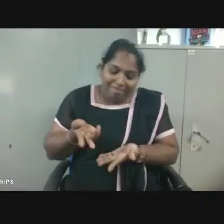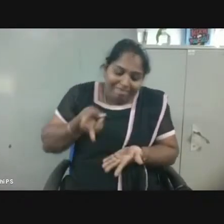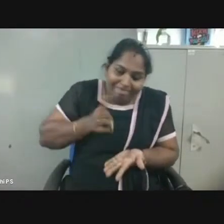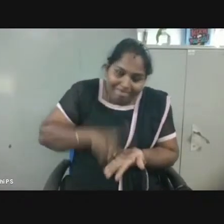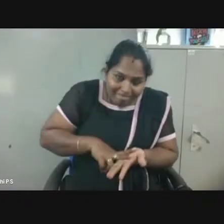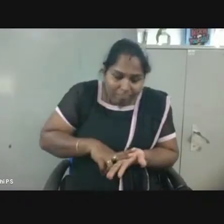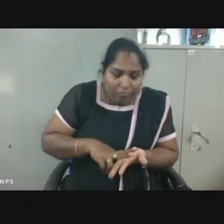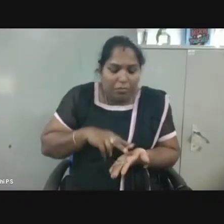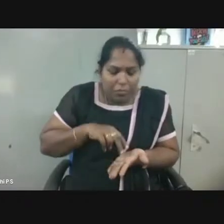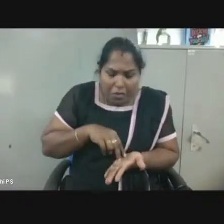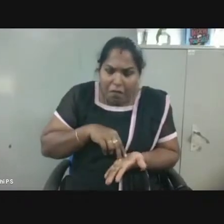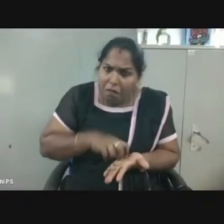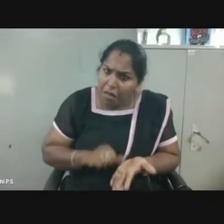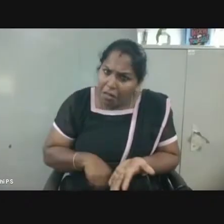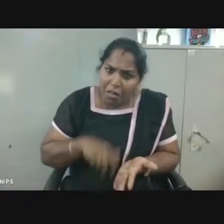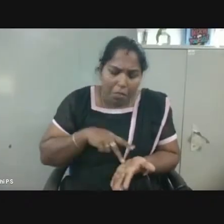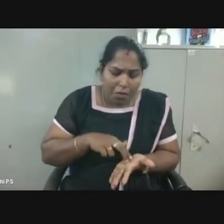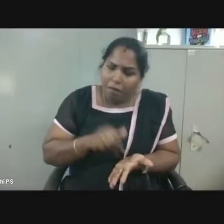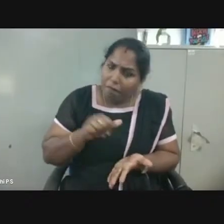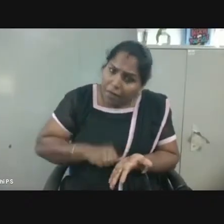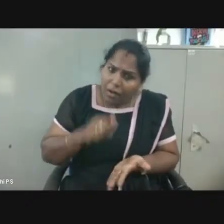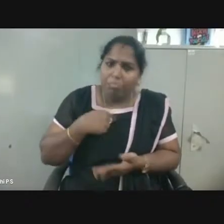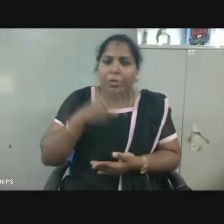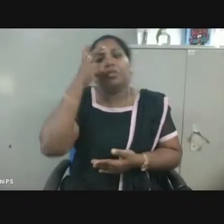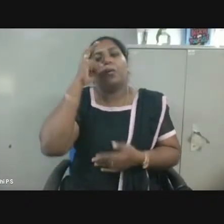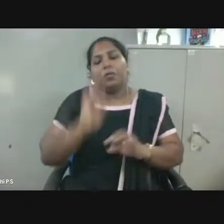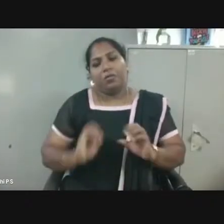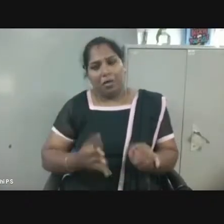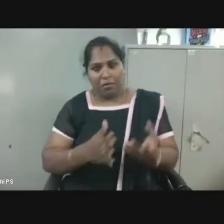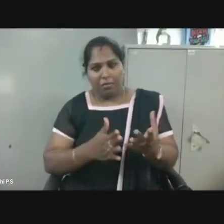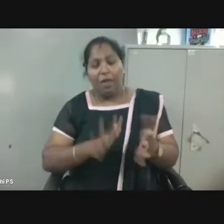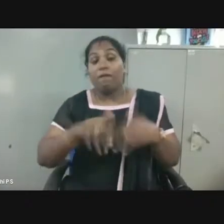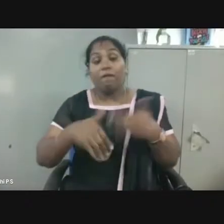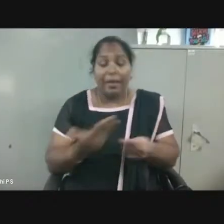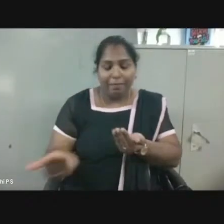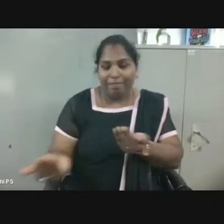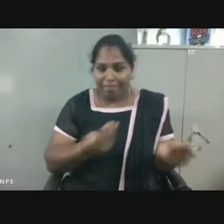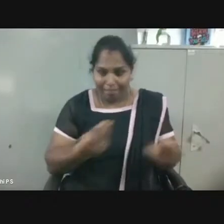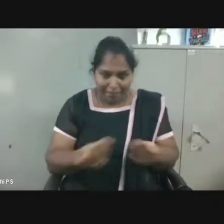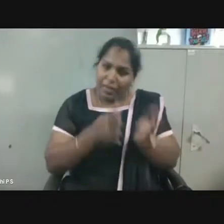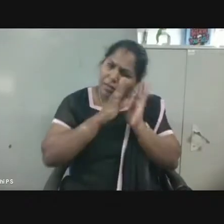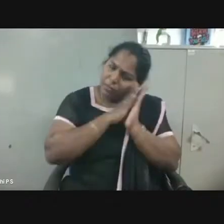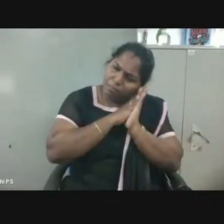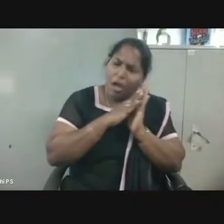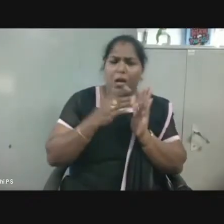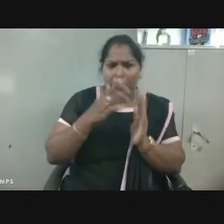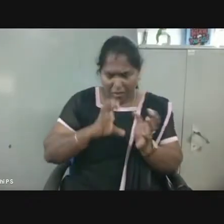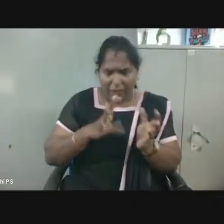നിൽക്കുന്നില്ല, നടക്കുന്നില്ല എന്ന് കാണുമ്പോഴായിരിക്കും നമുക്കൊരു സംശയം തോന്നുന്നത്. കാരണം ഇവര് കിടക്കുമ്പോഴത്തേക്കും മസിലിന്റെ ആവശ്യമില്ല, വെറുതെ